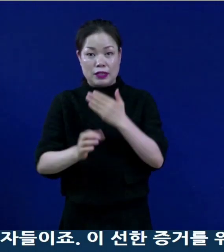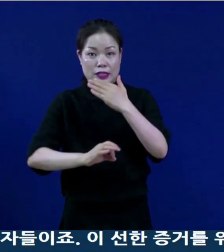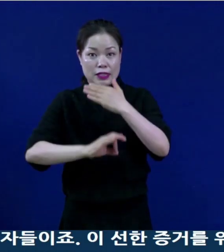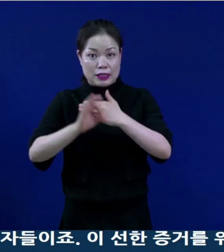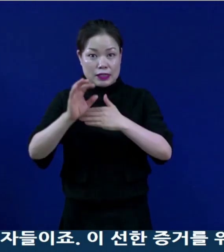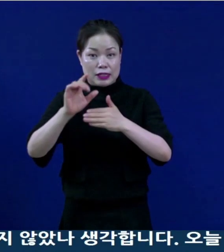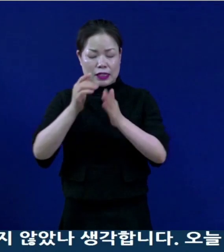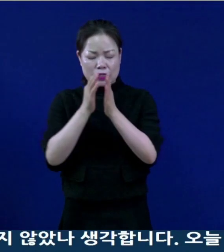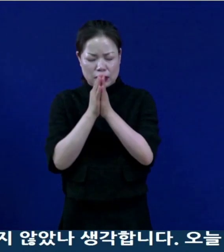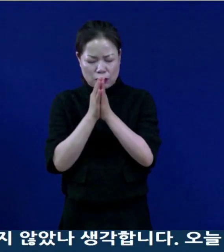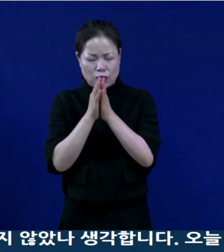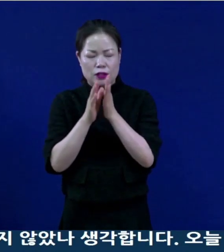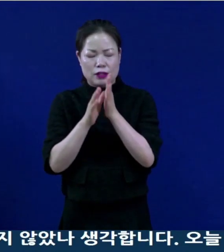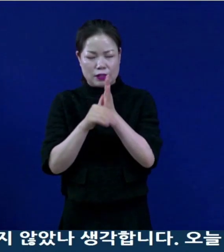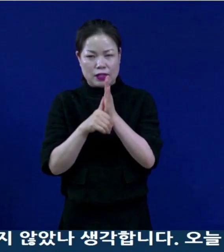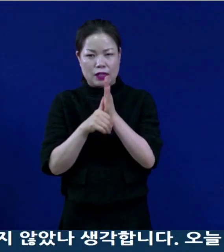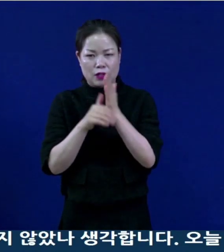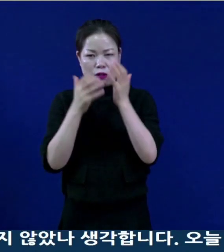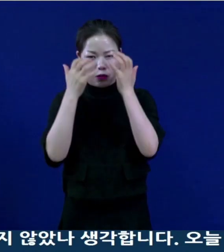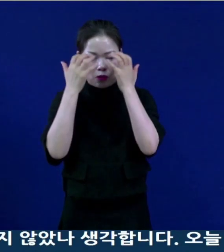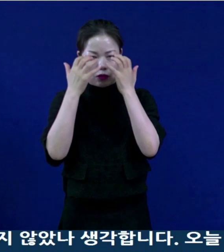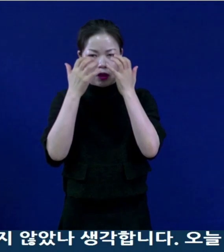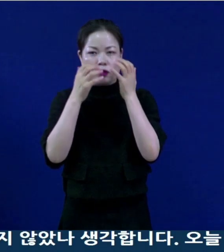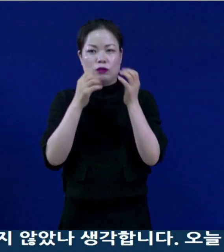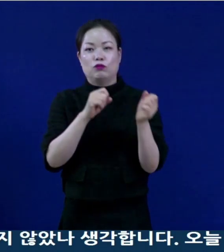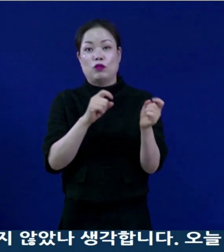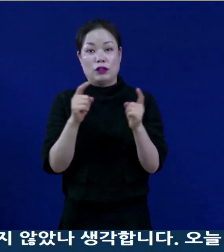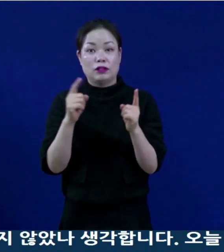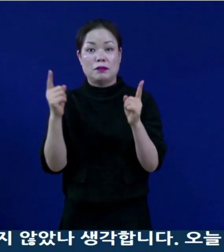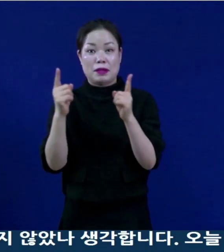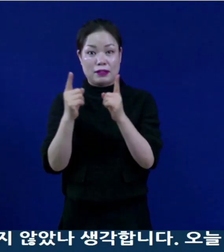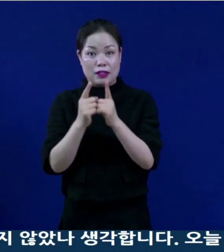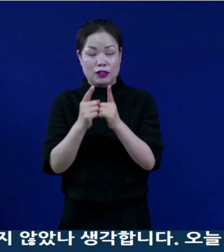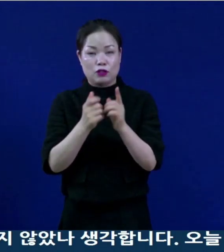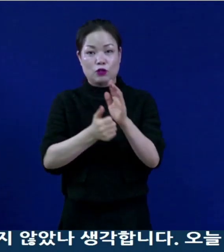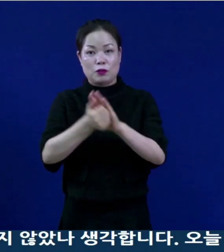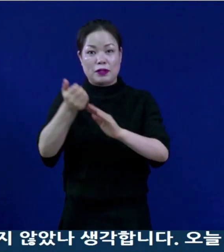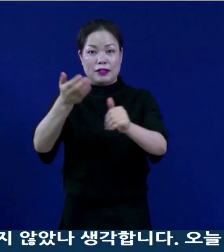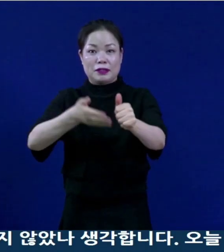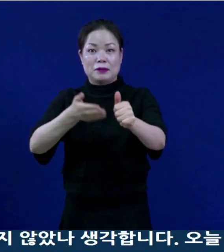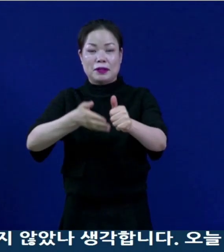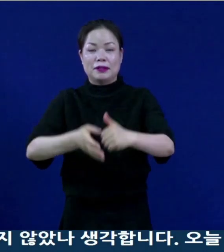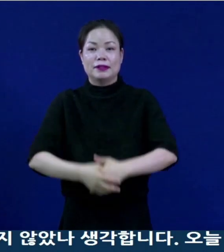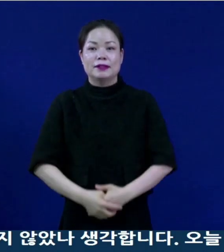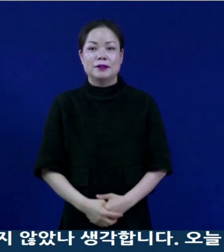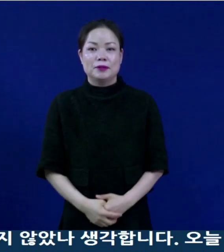아침 이 시간, 기도의 시간, 남은 고난 주간 부활절 되기를 주 안에서 소망합니다.